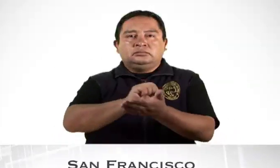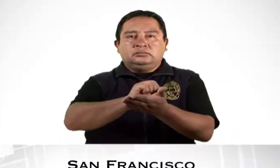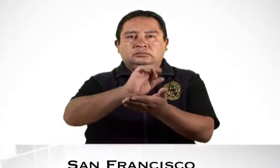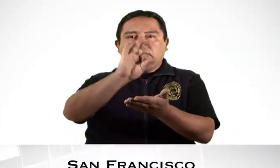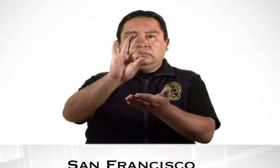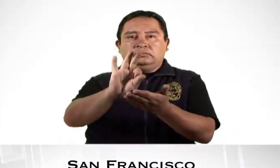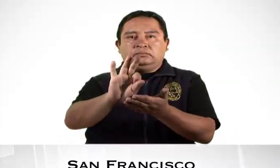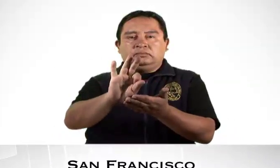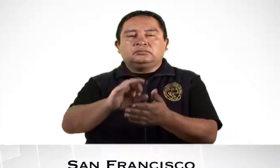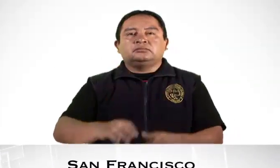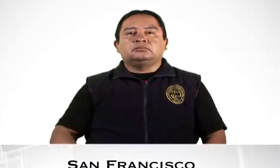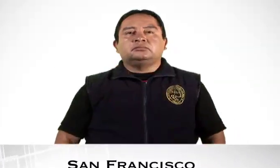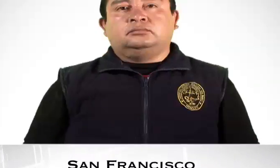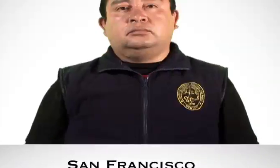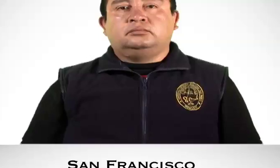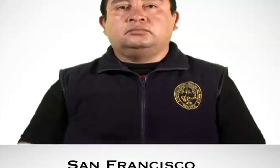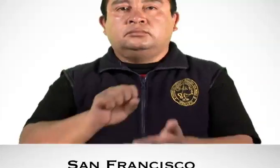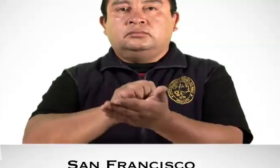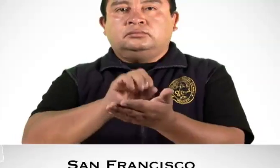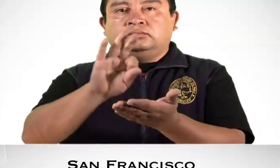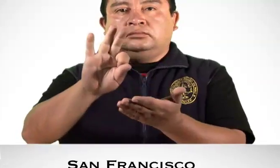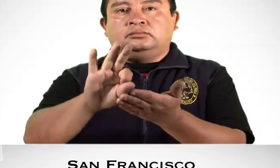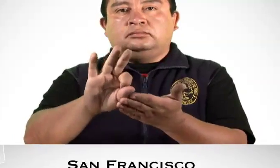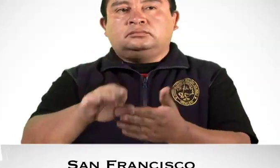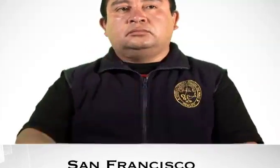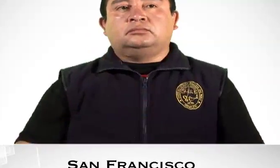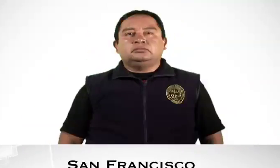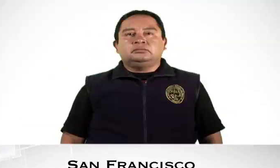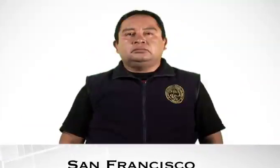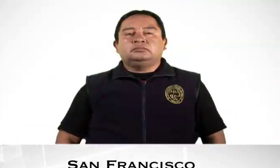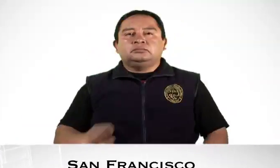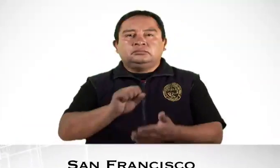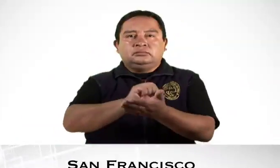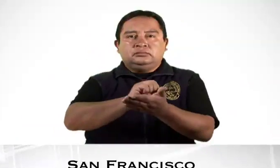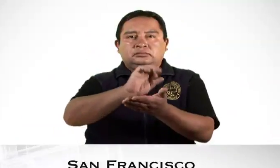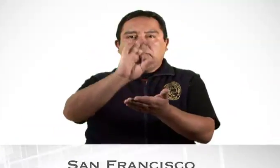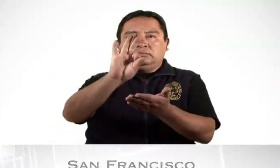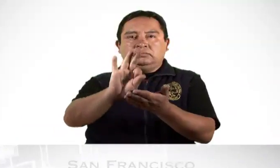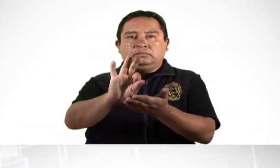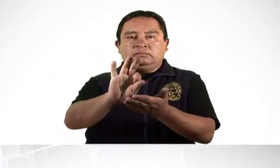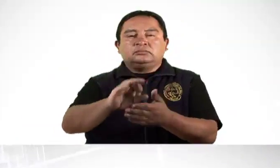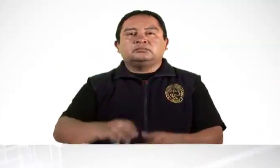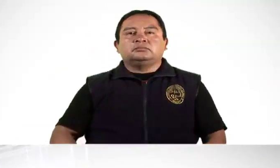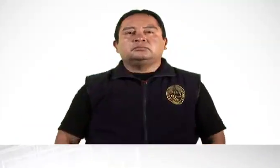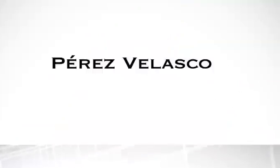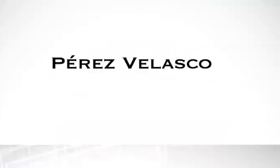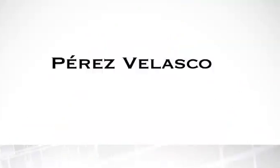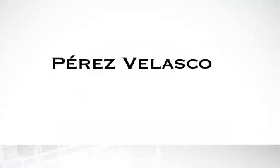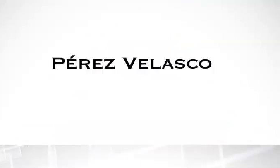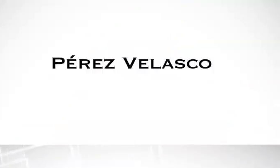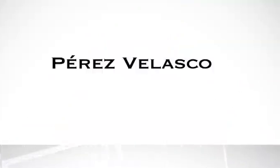San Francisco. San Francisco. San Francisco.